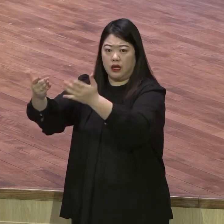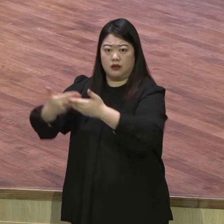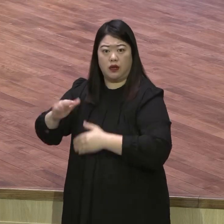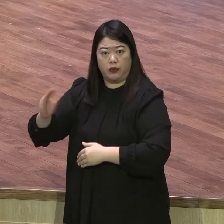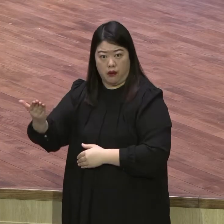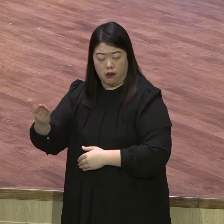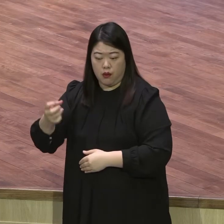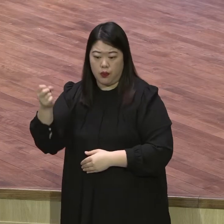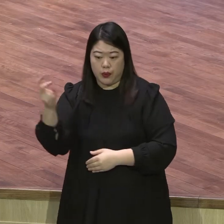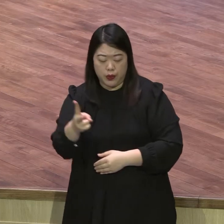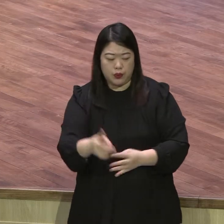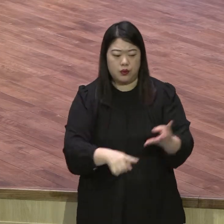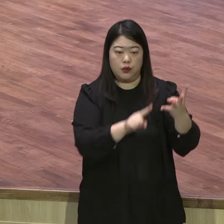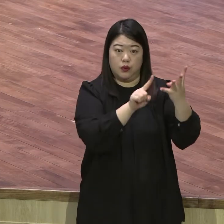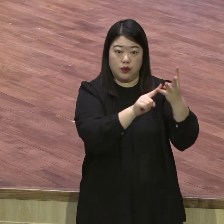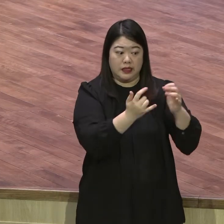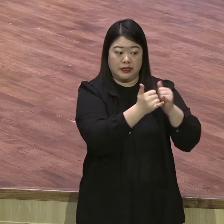되어라.